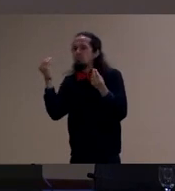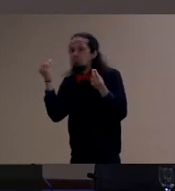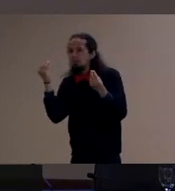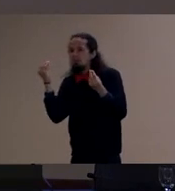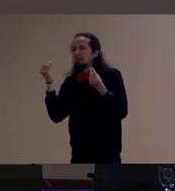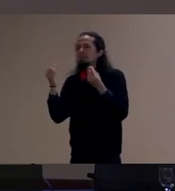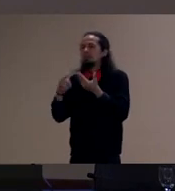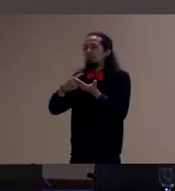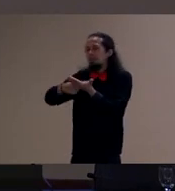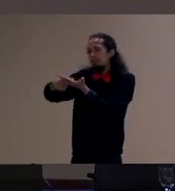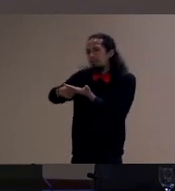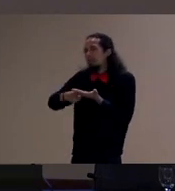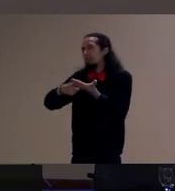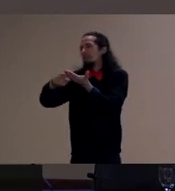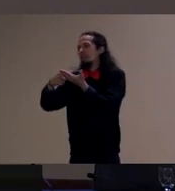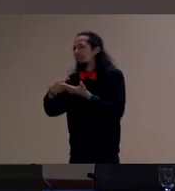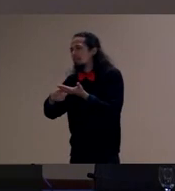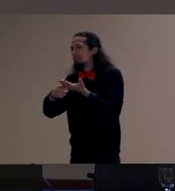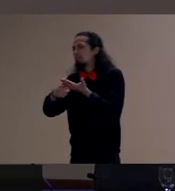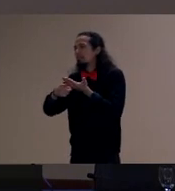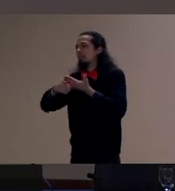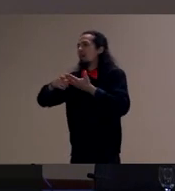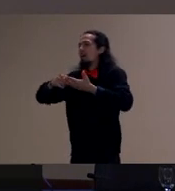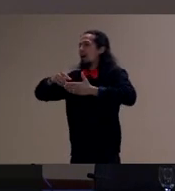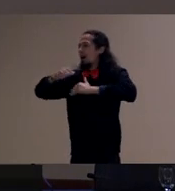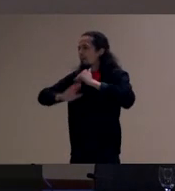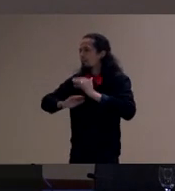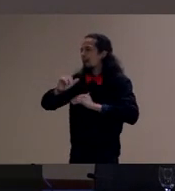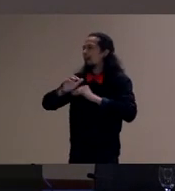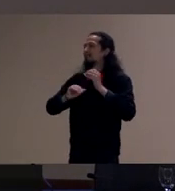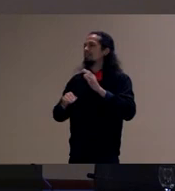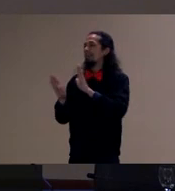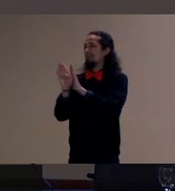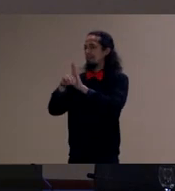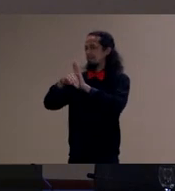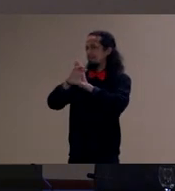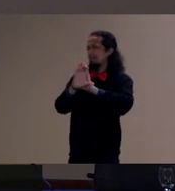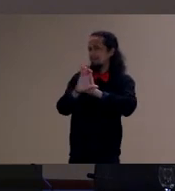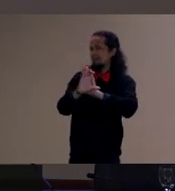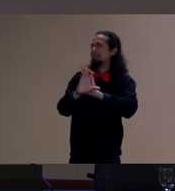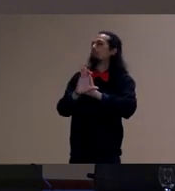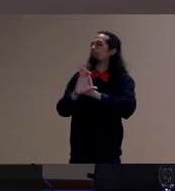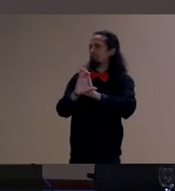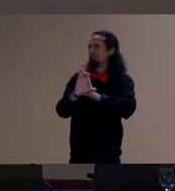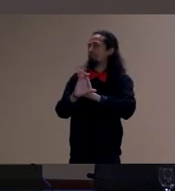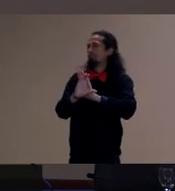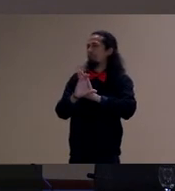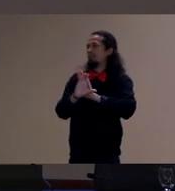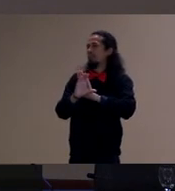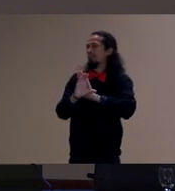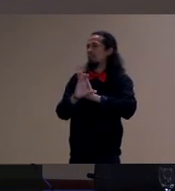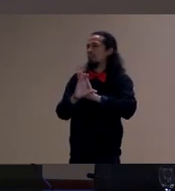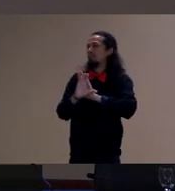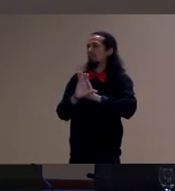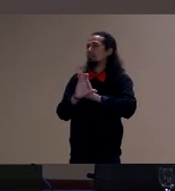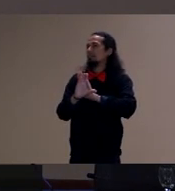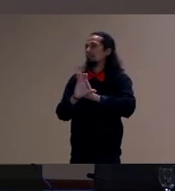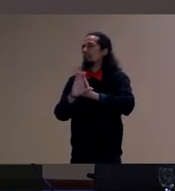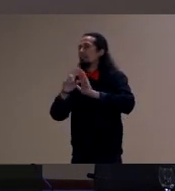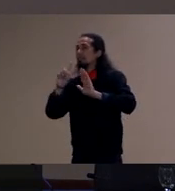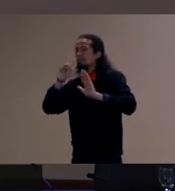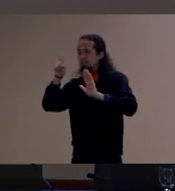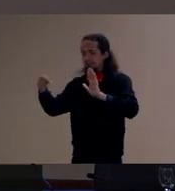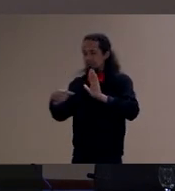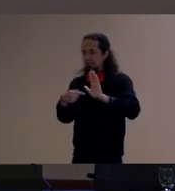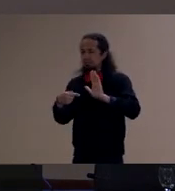institui orienta a implantação da base Nacional comum curricular e que deveria ser então